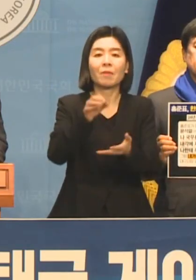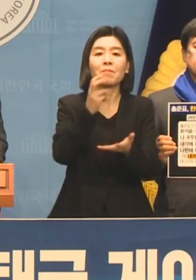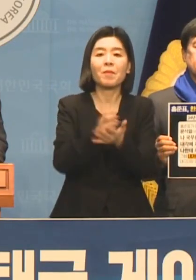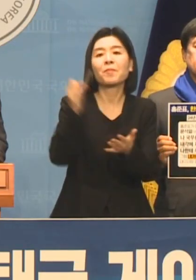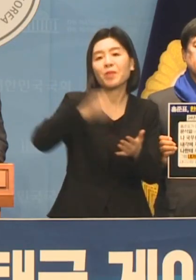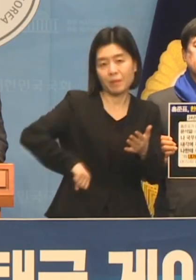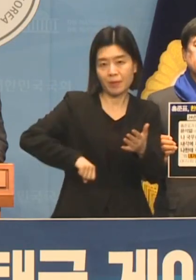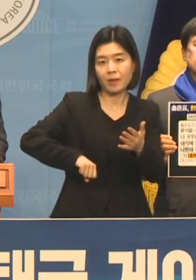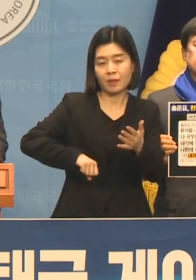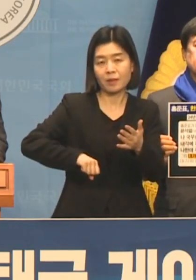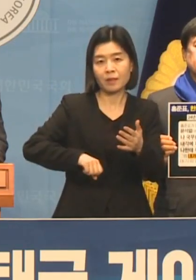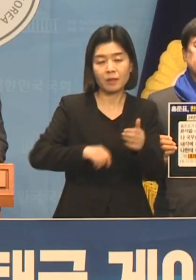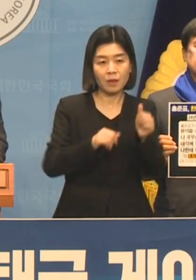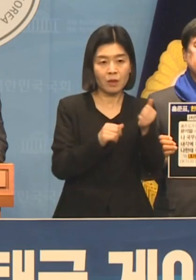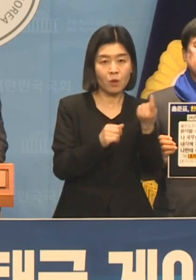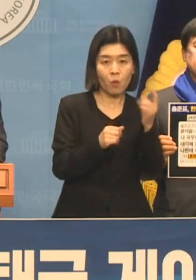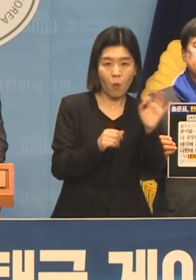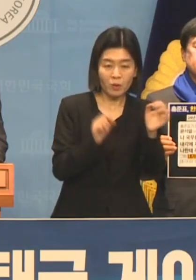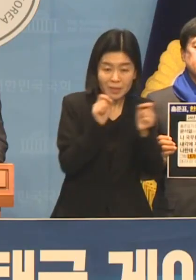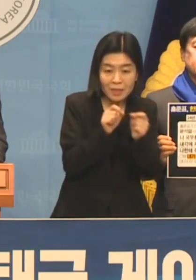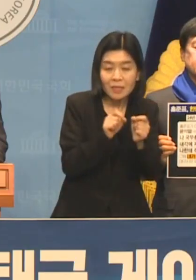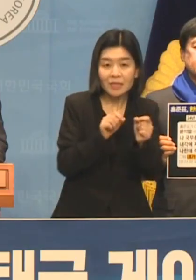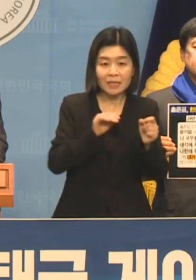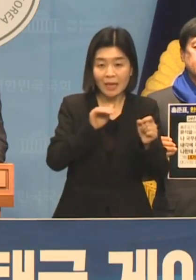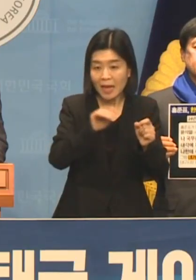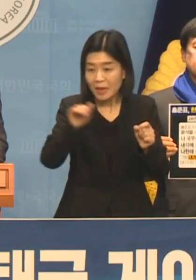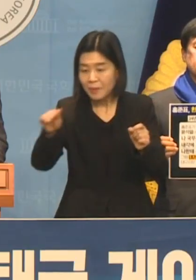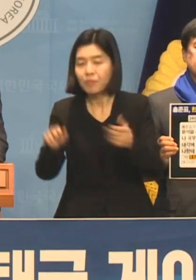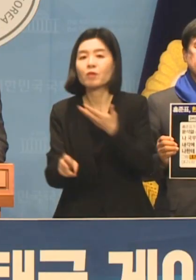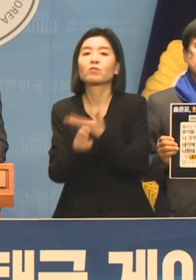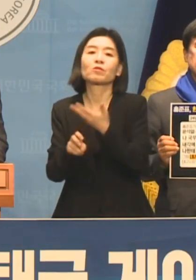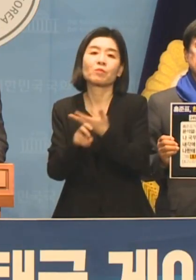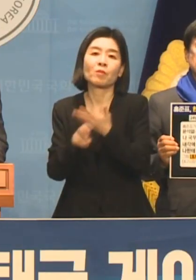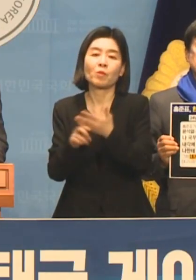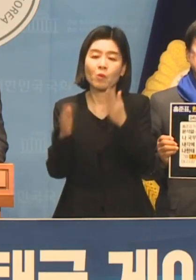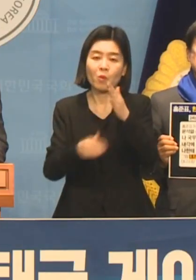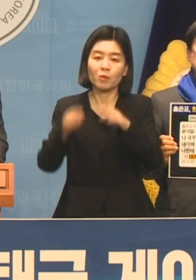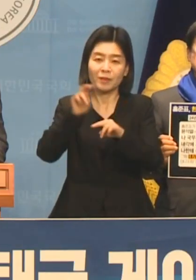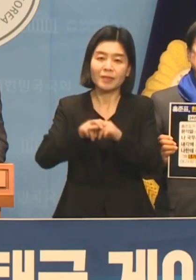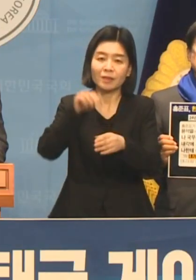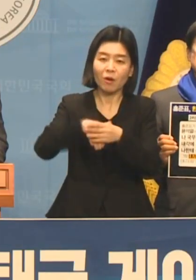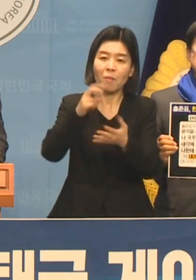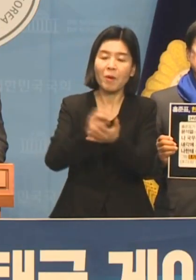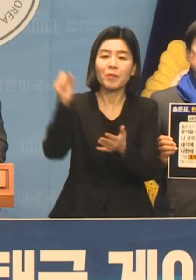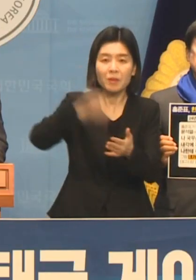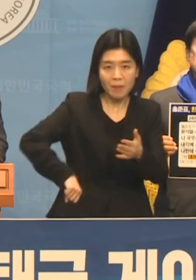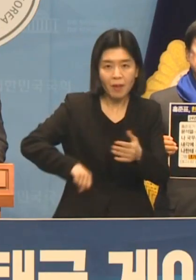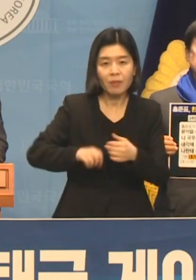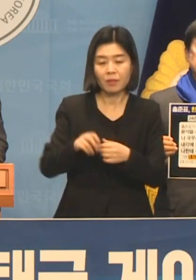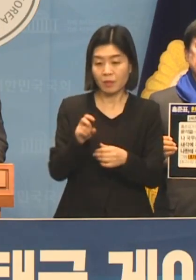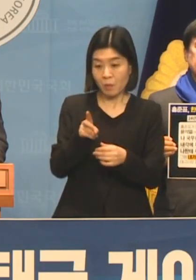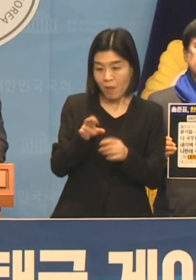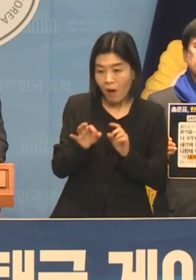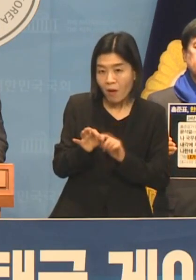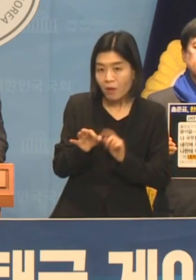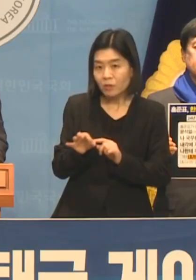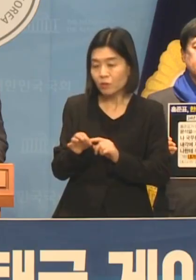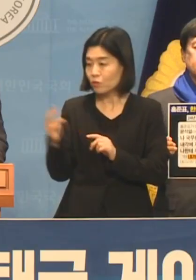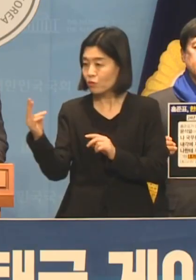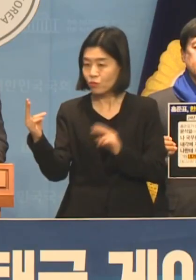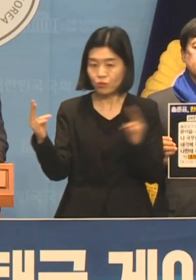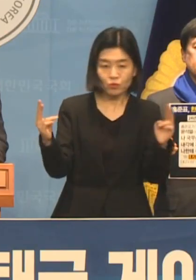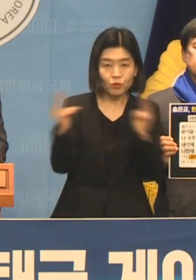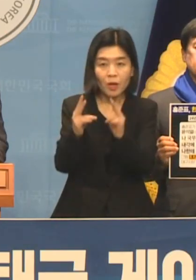개입은 공직선거법 위반, 명태균을 통한 해동 주선은 권한 남용과 직권